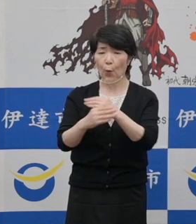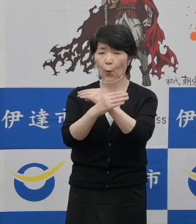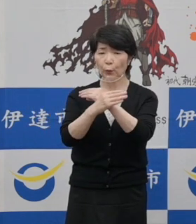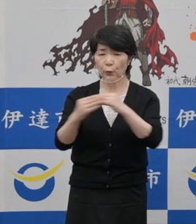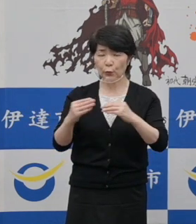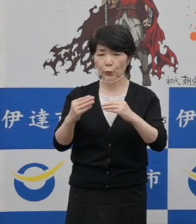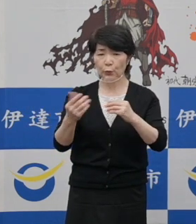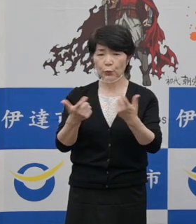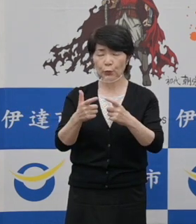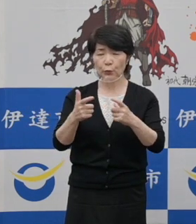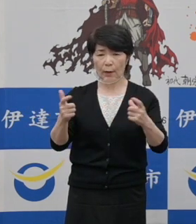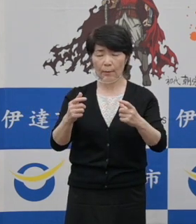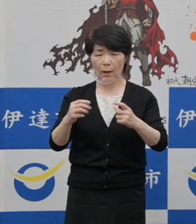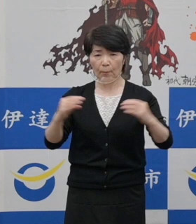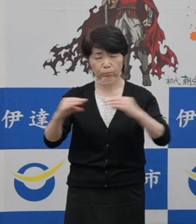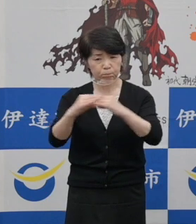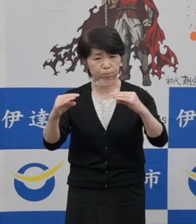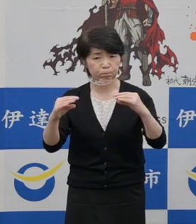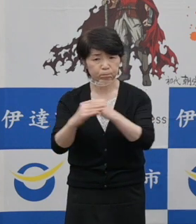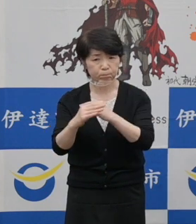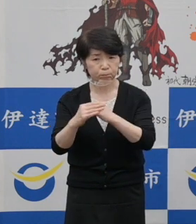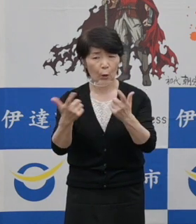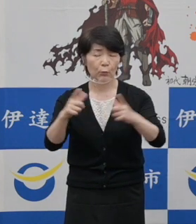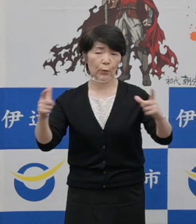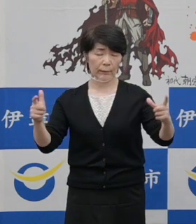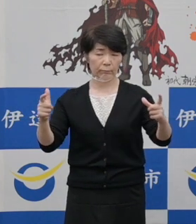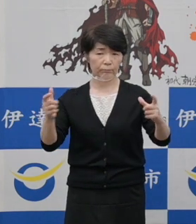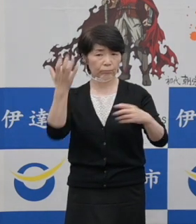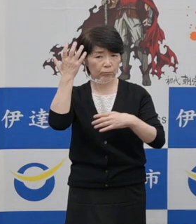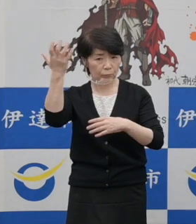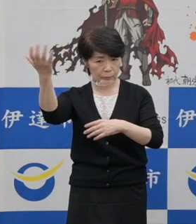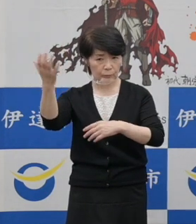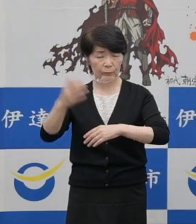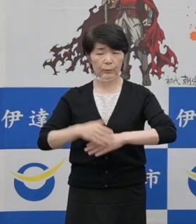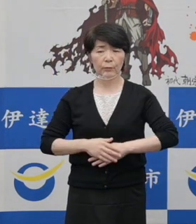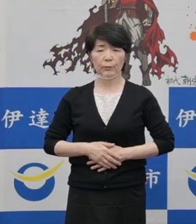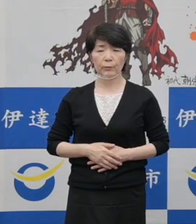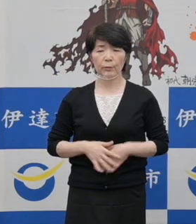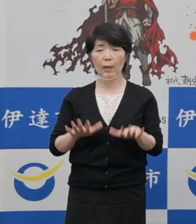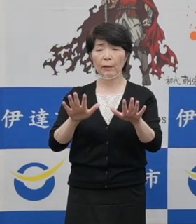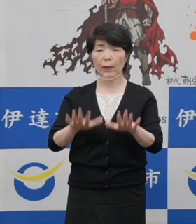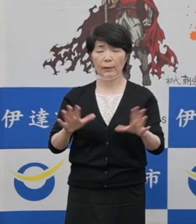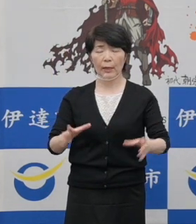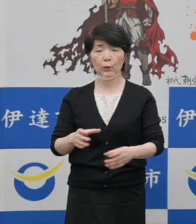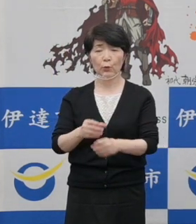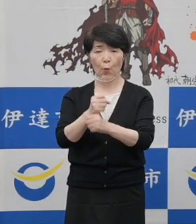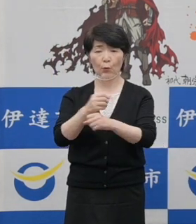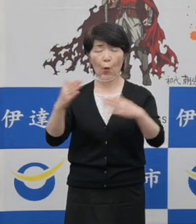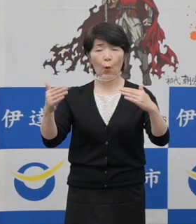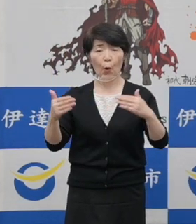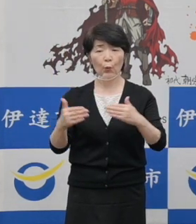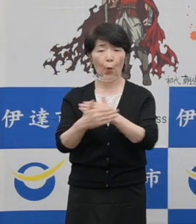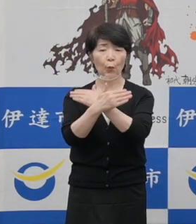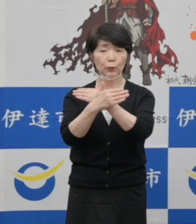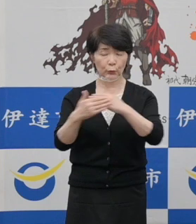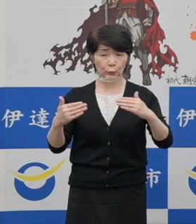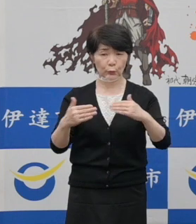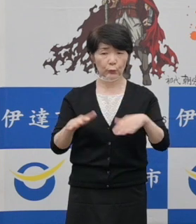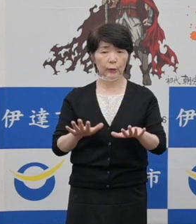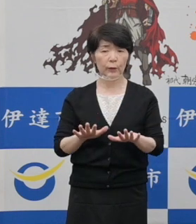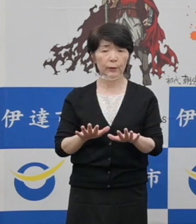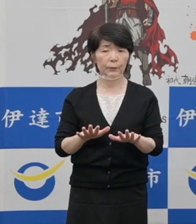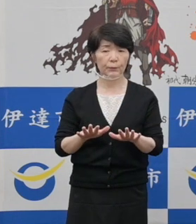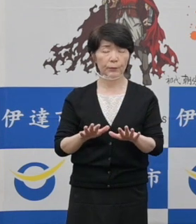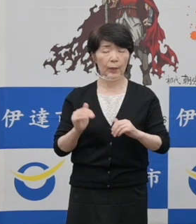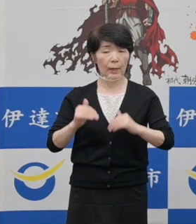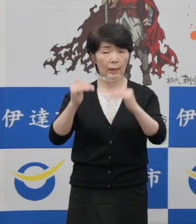交通量の増加が見込まれる路線でございます。現在総合交通、いわゆるその片